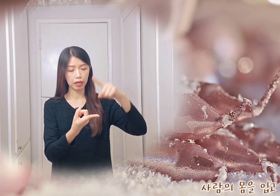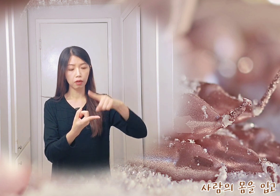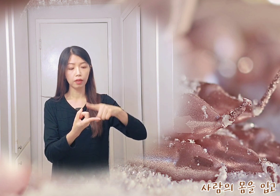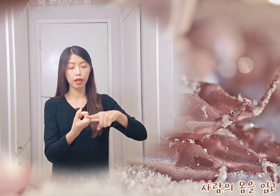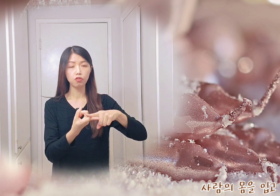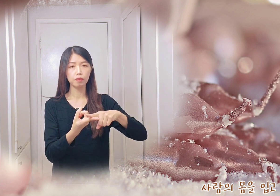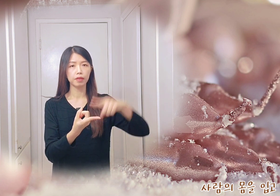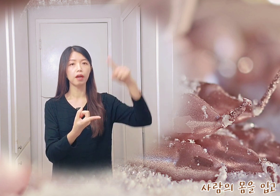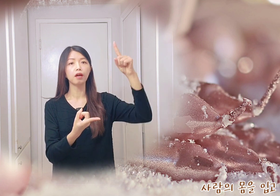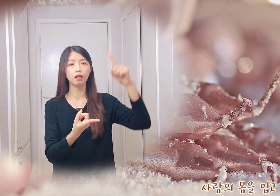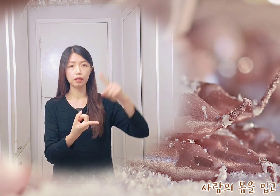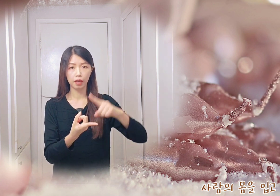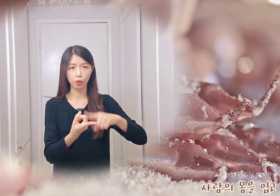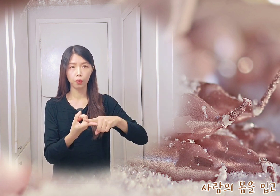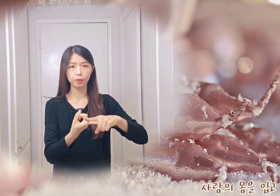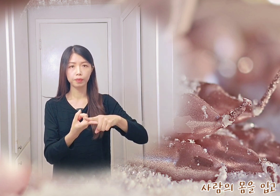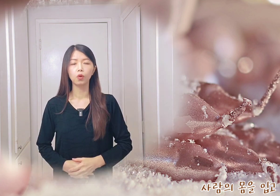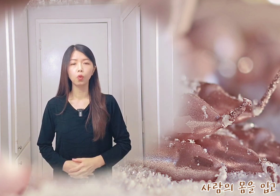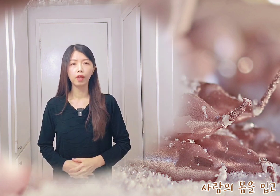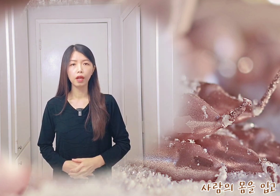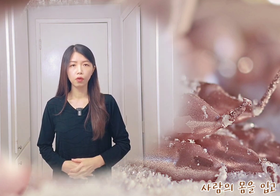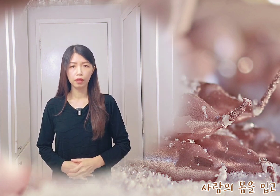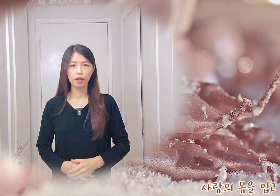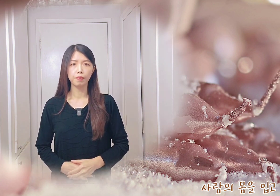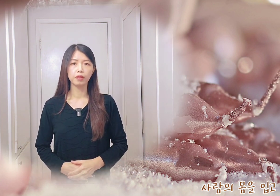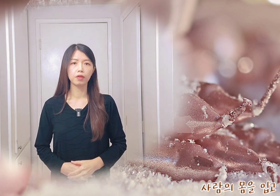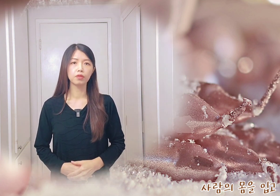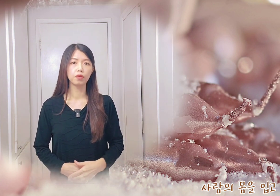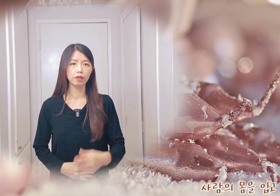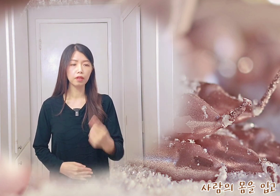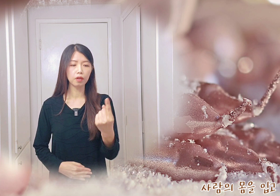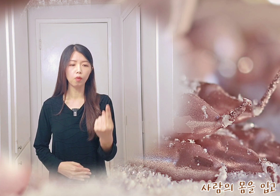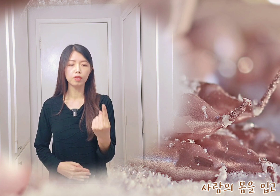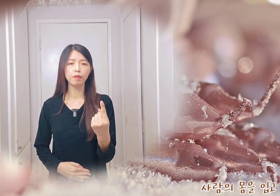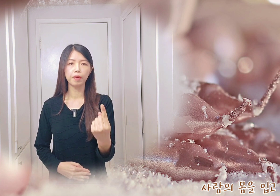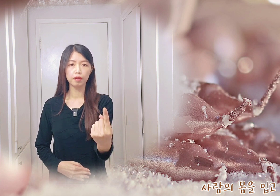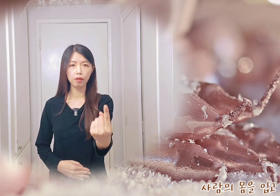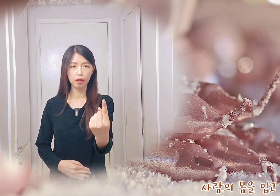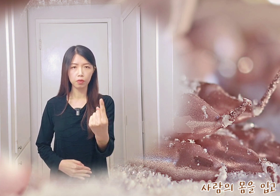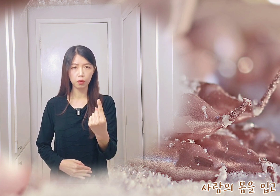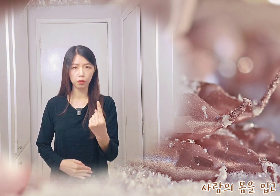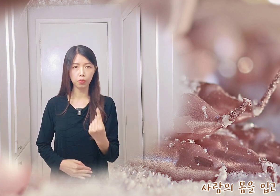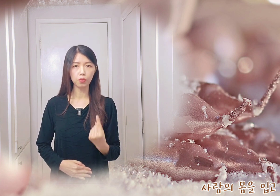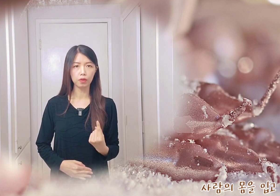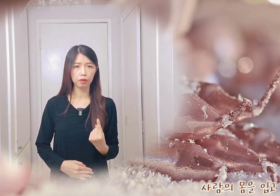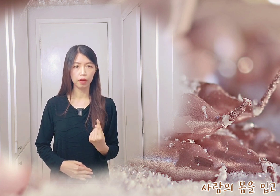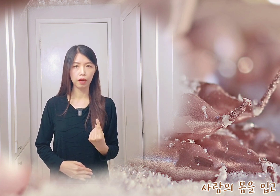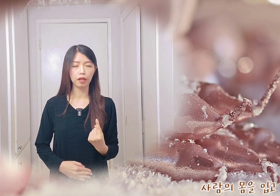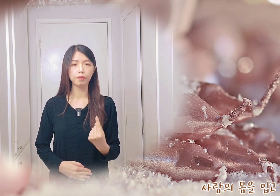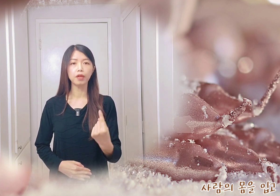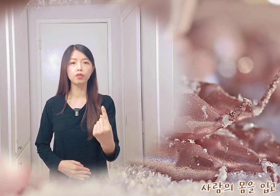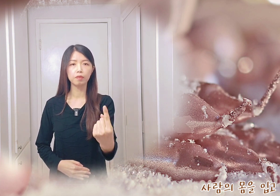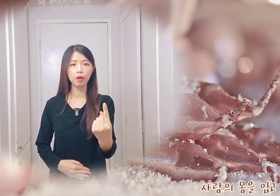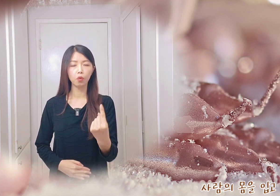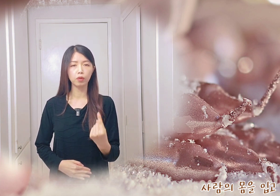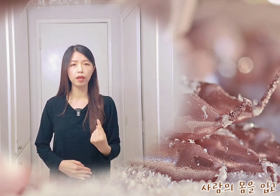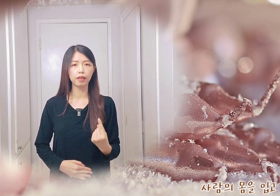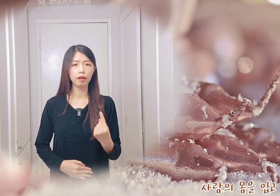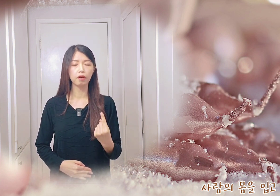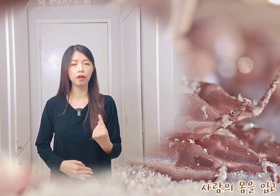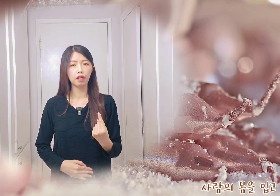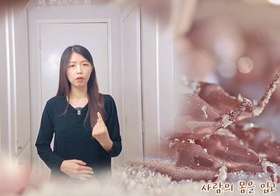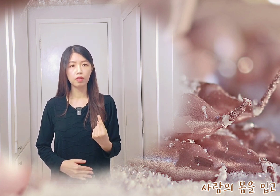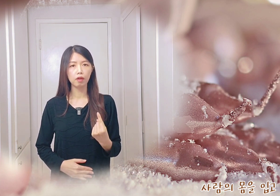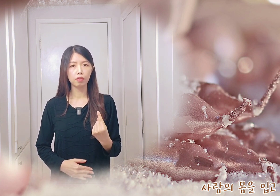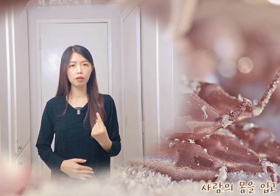손바닥끼리 이렇게 대주시면 돼요. 그대로. 오다라고 한 뜻의 일반적인 수어는 검지만 펴서 내 쪽으로 이렇게 가깝게 해주시면